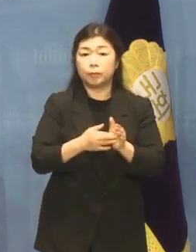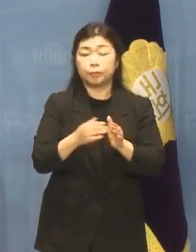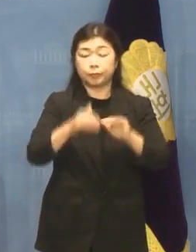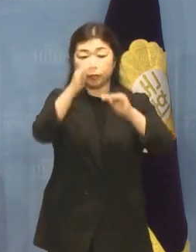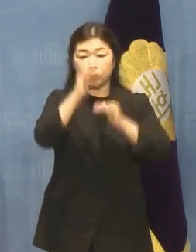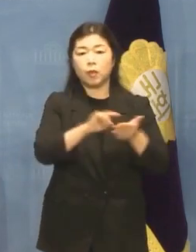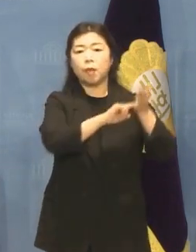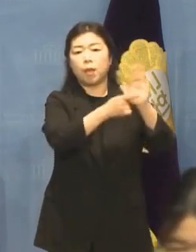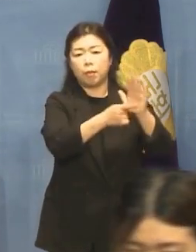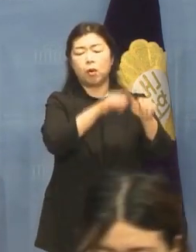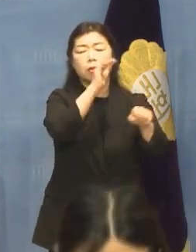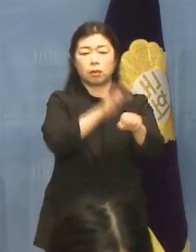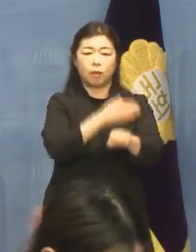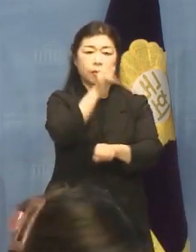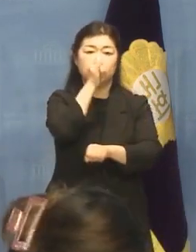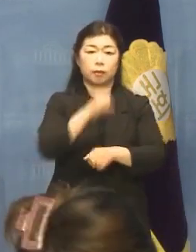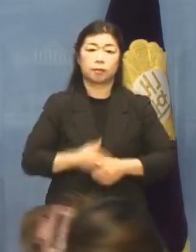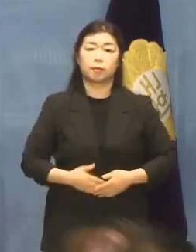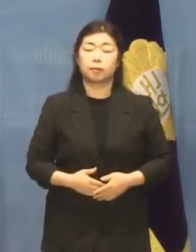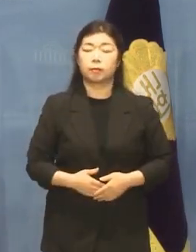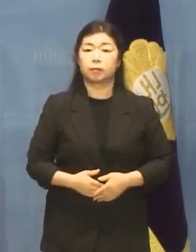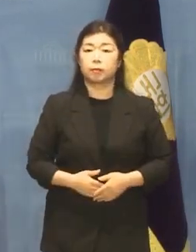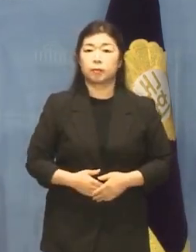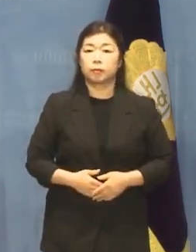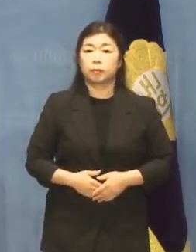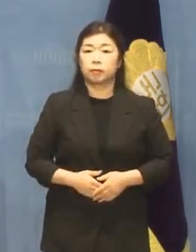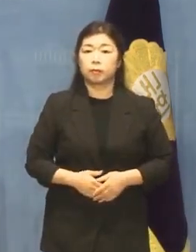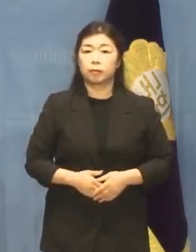국민들에게 발표한 잘못이 있습니다.